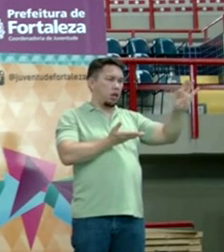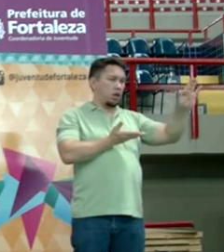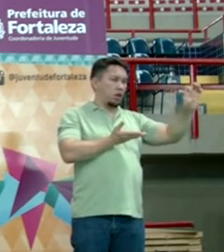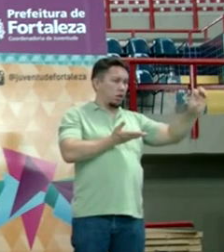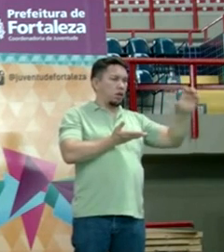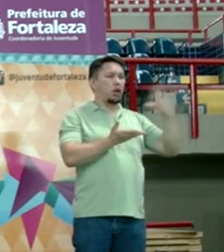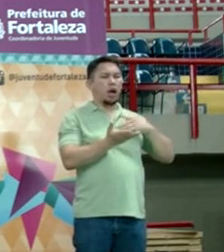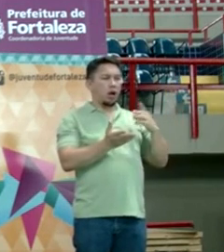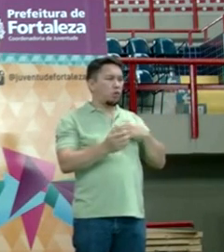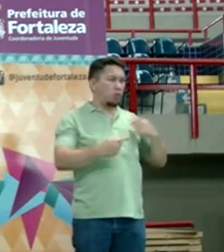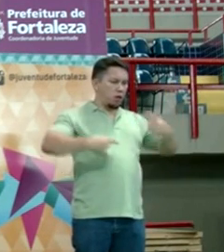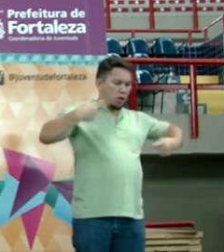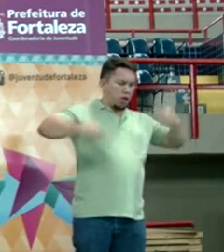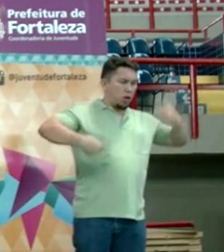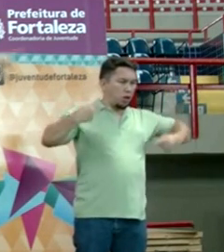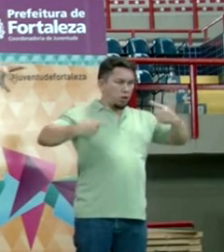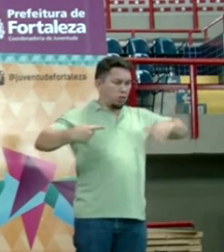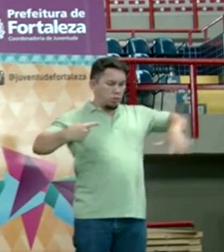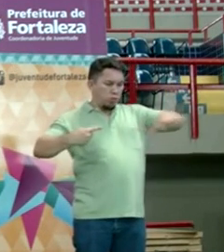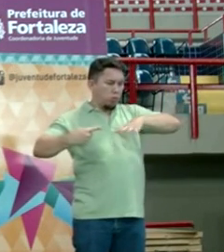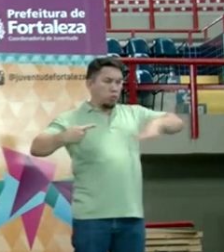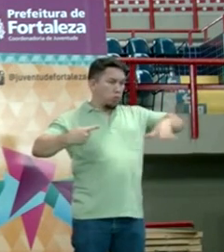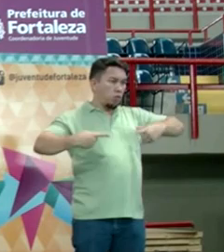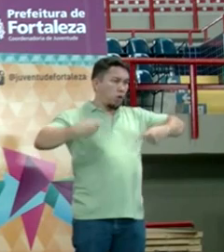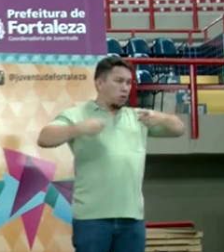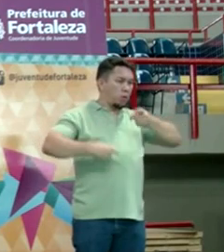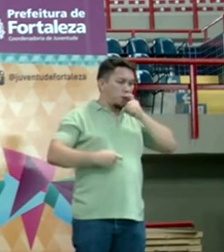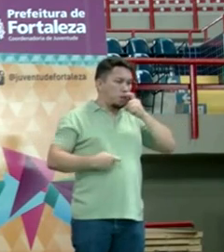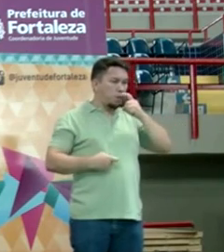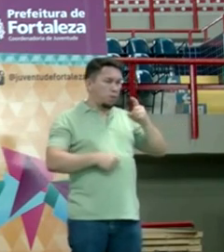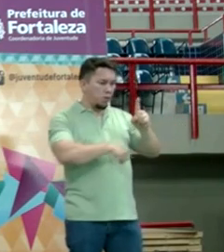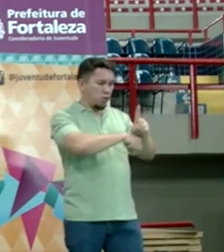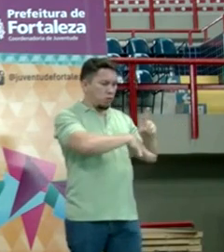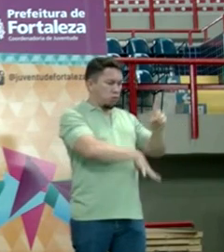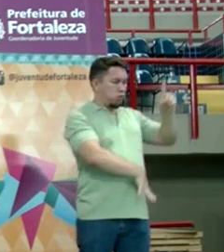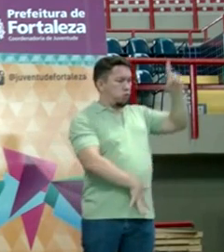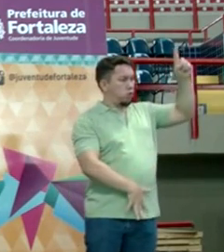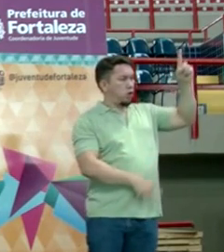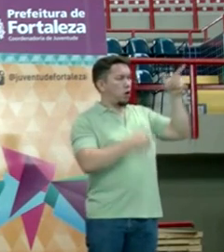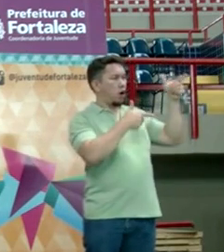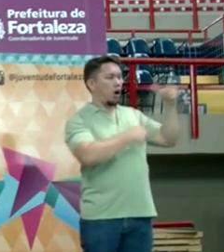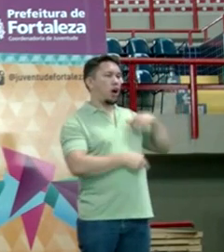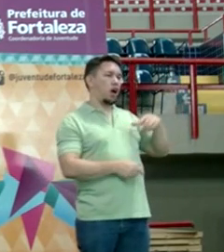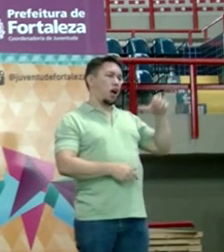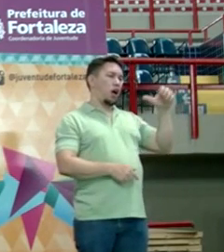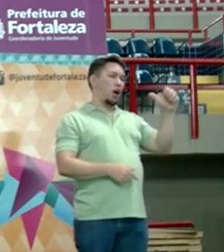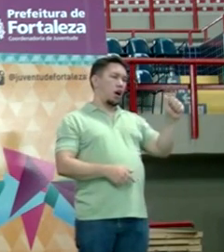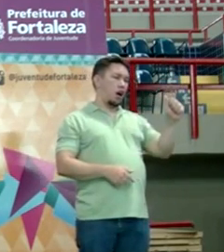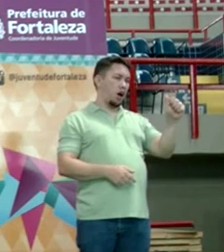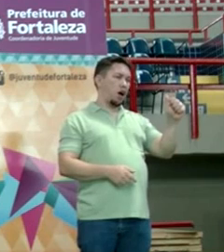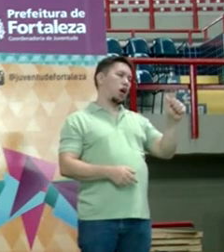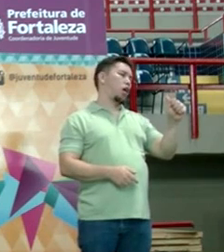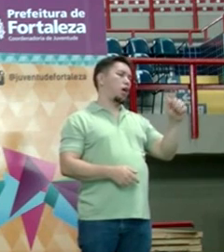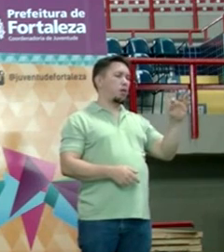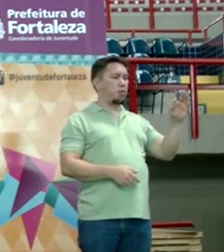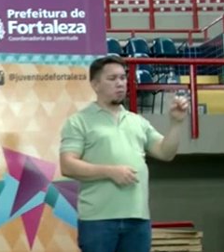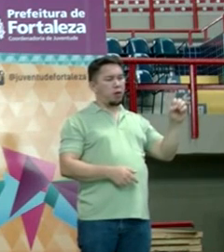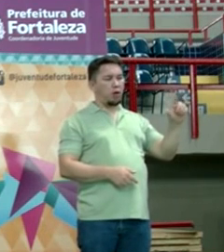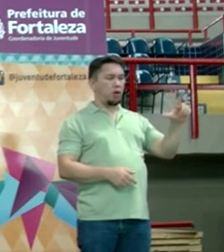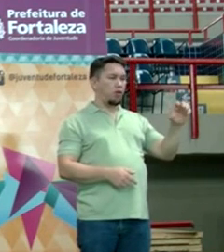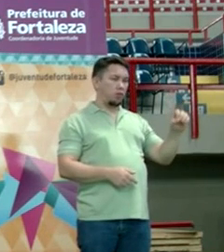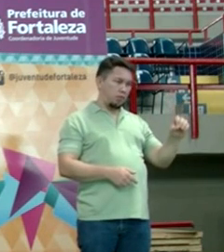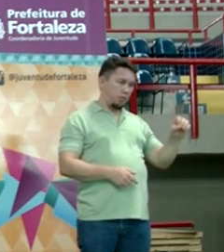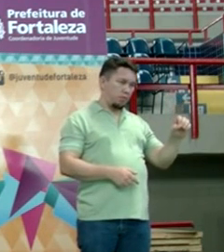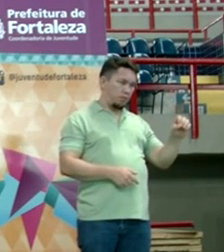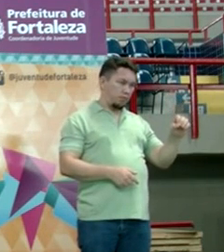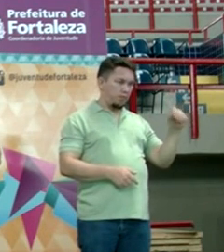espacial. Nome da nave espacial americana, Apolo. Tudo era Apolo. Apolo 1, 2,